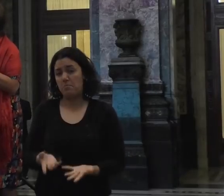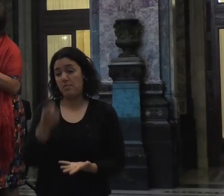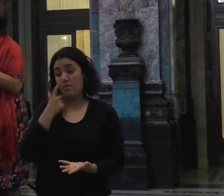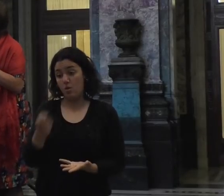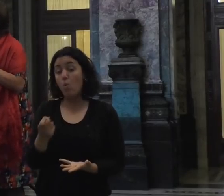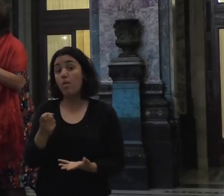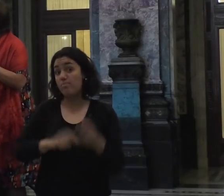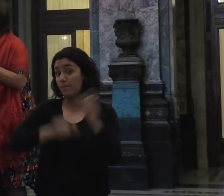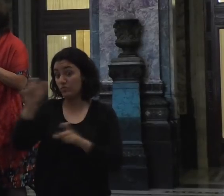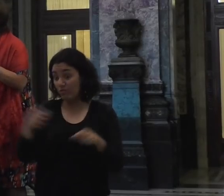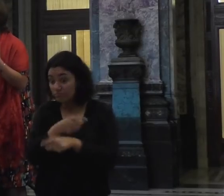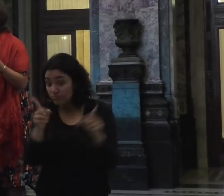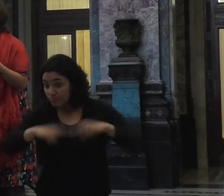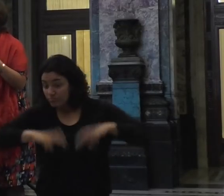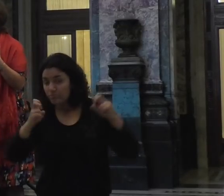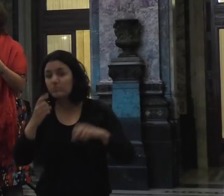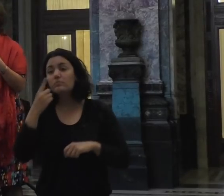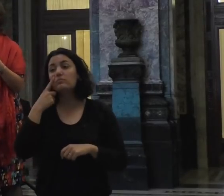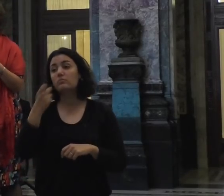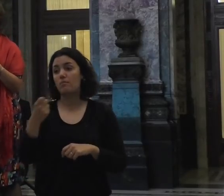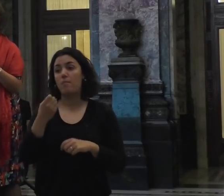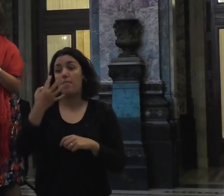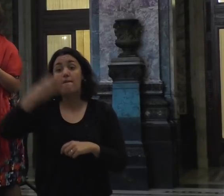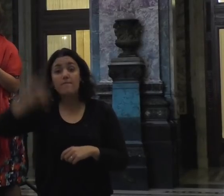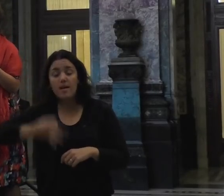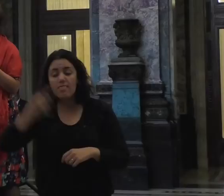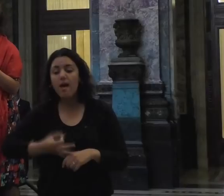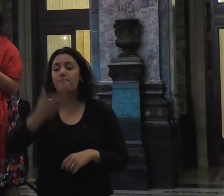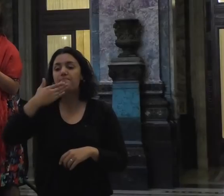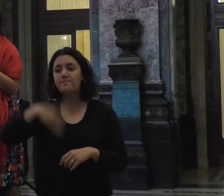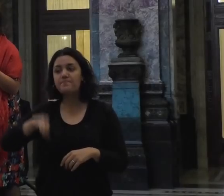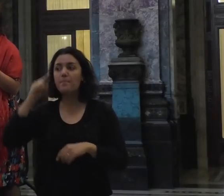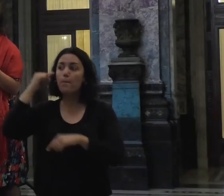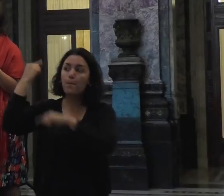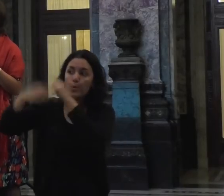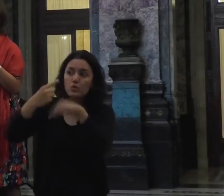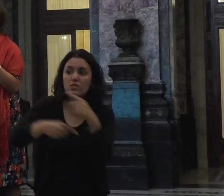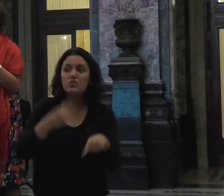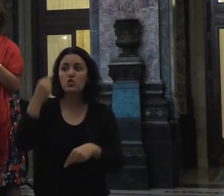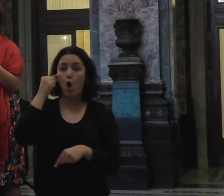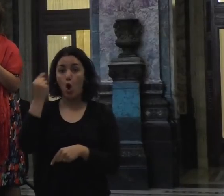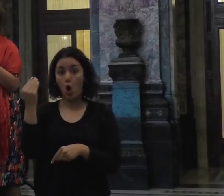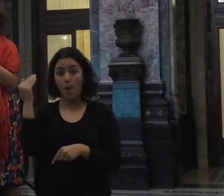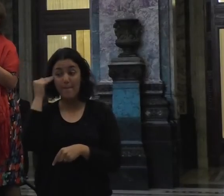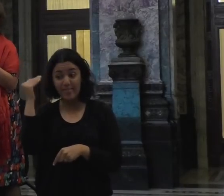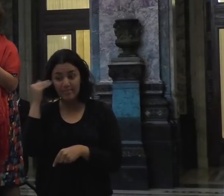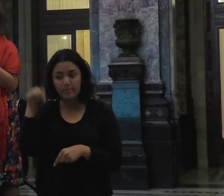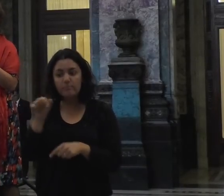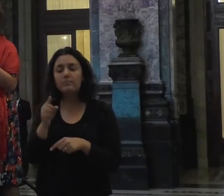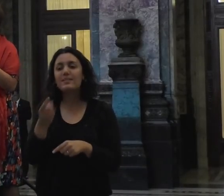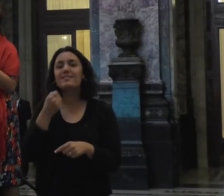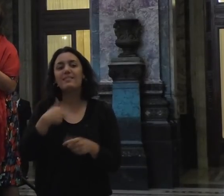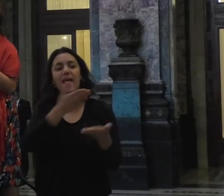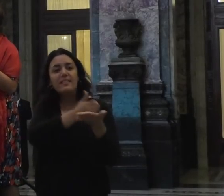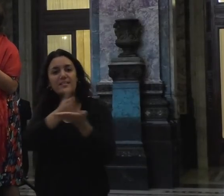cuenta, debo decir, que para realmente entender los procesos cognitivos es muy importante tomar de otras disciplinas y